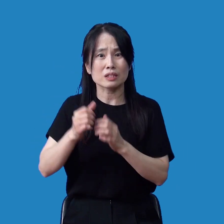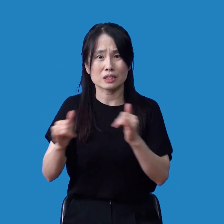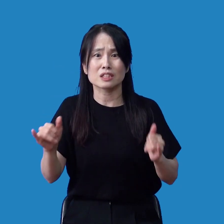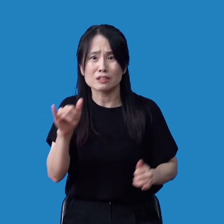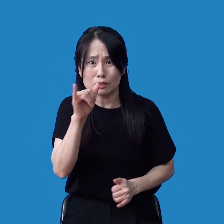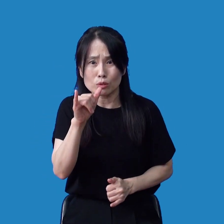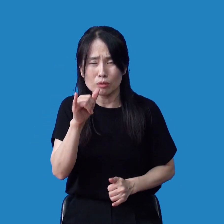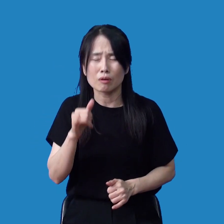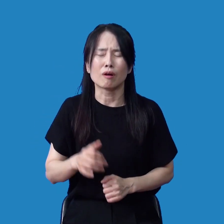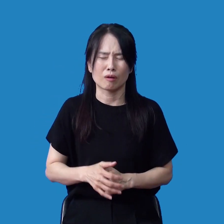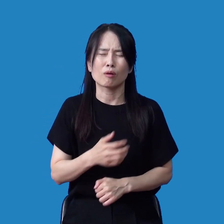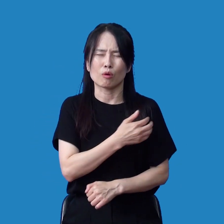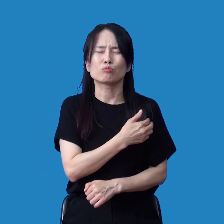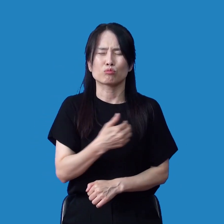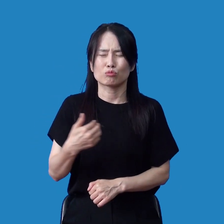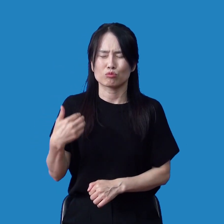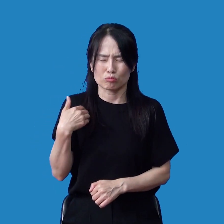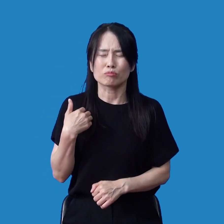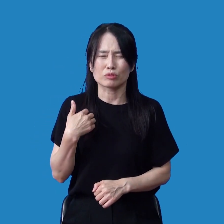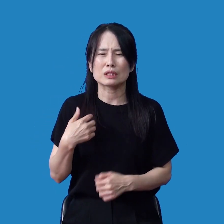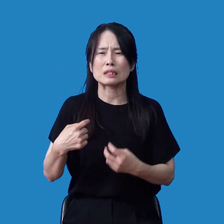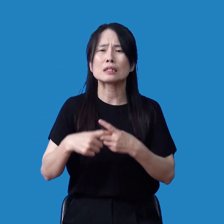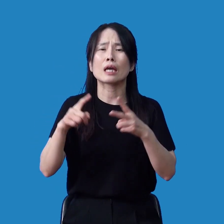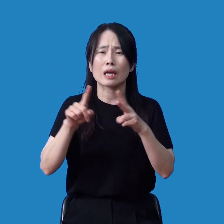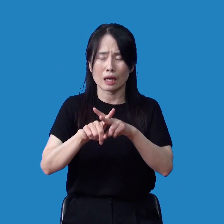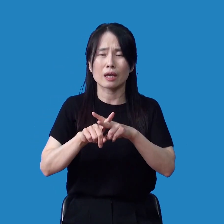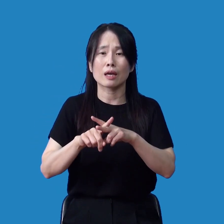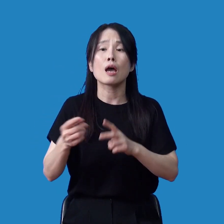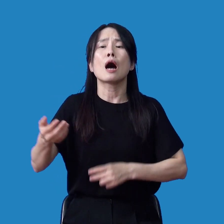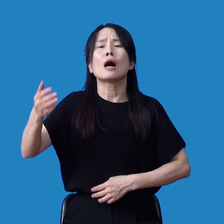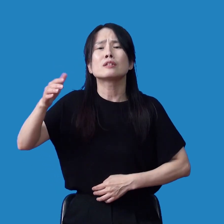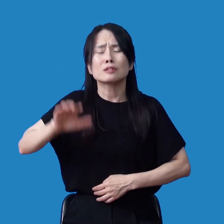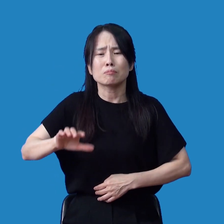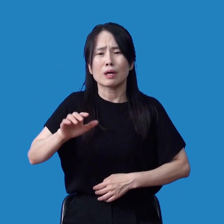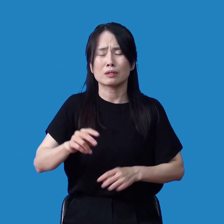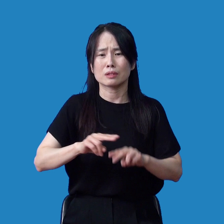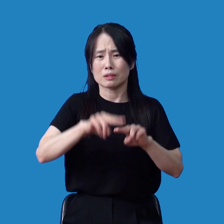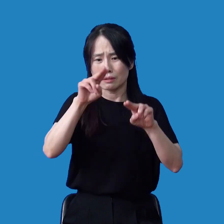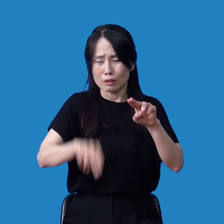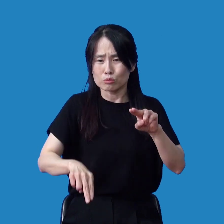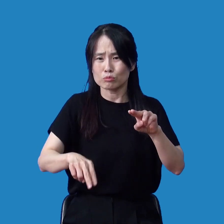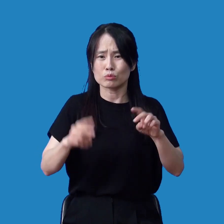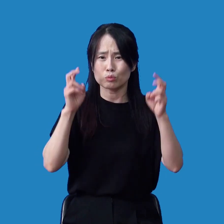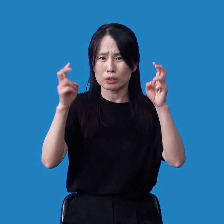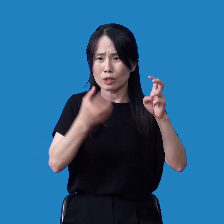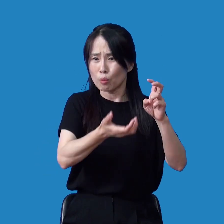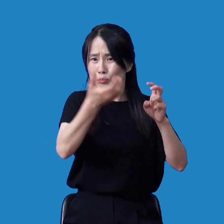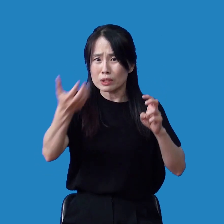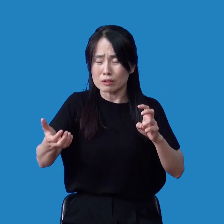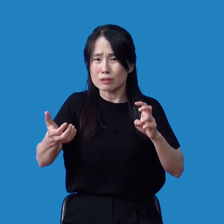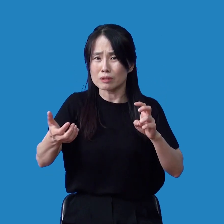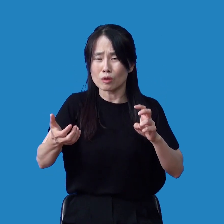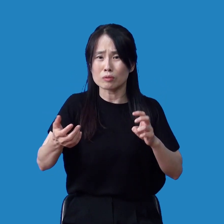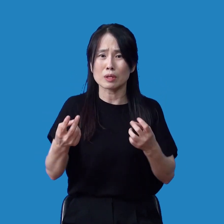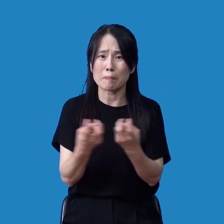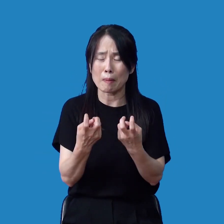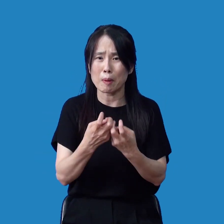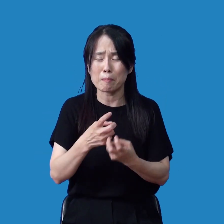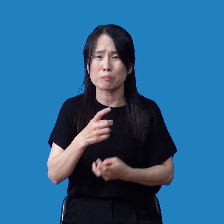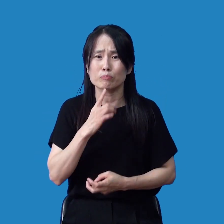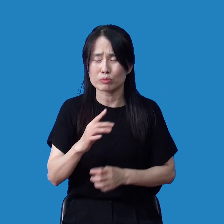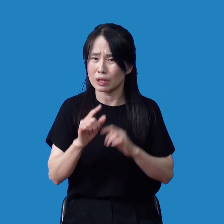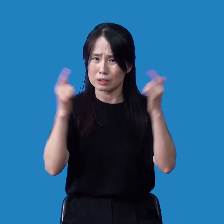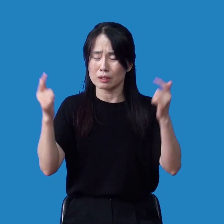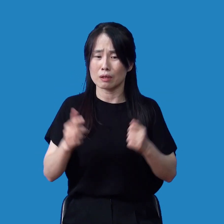충분히 그 괴로움을 이해를 합니다마는 그래도 옮기는 것이 능사겠습니까? 한번 도망치기 시작하면